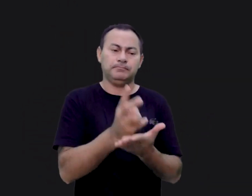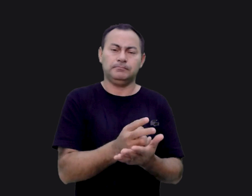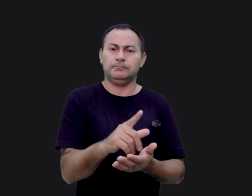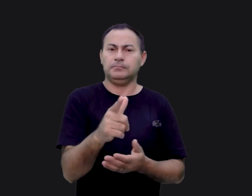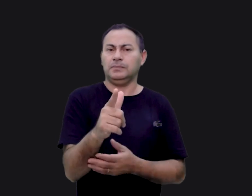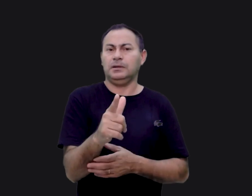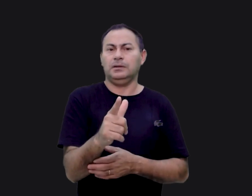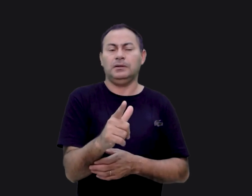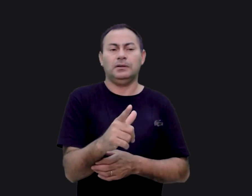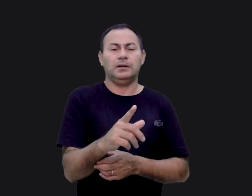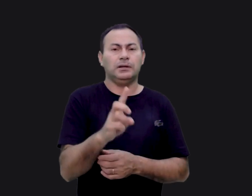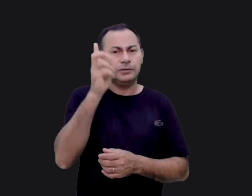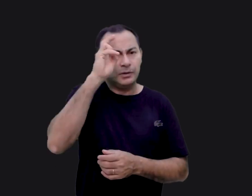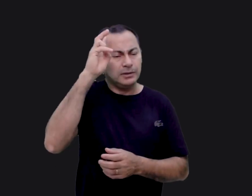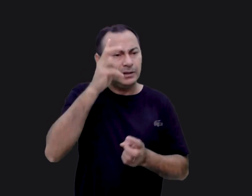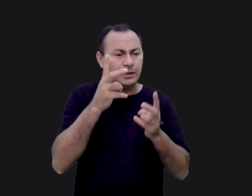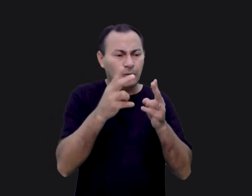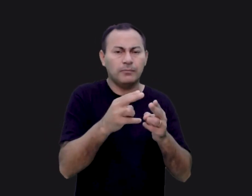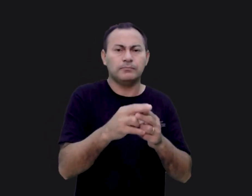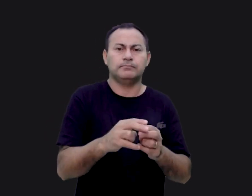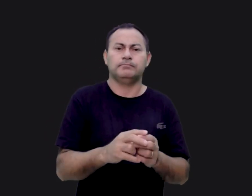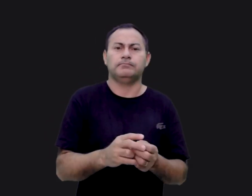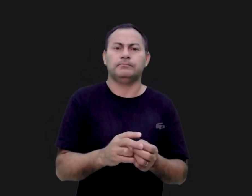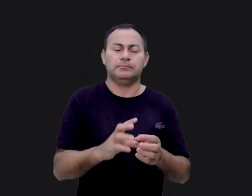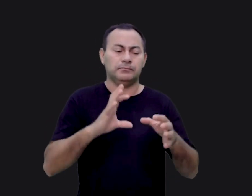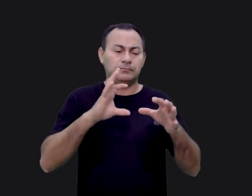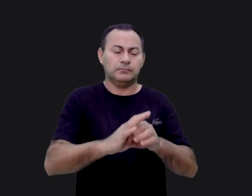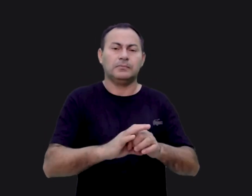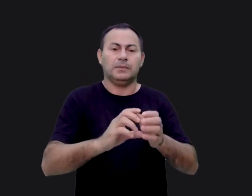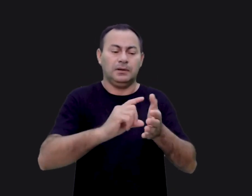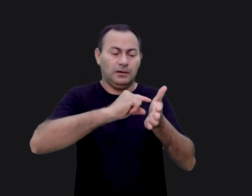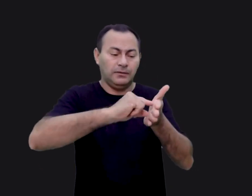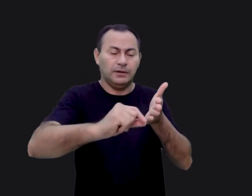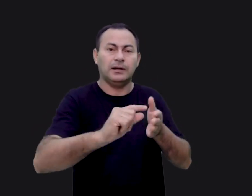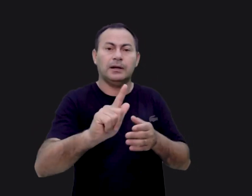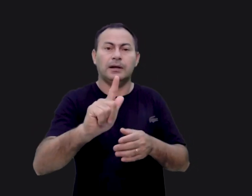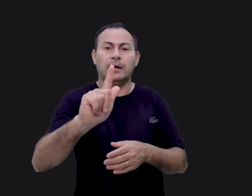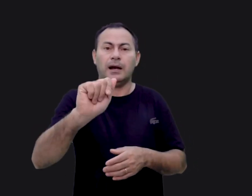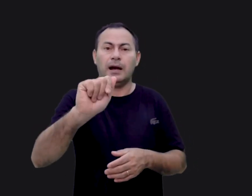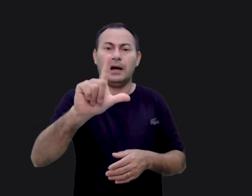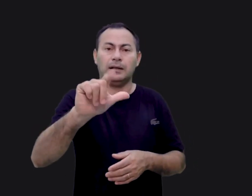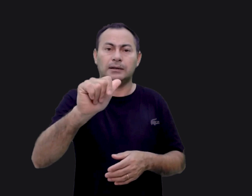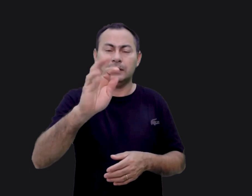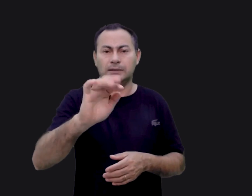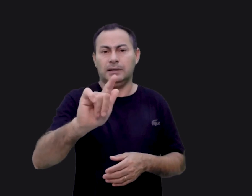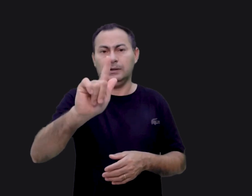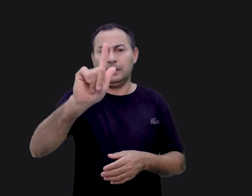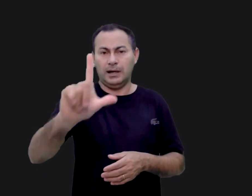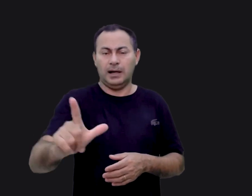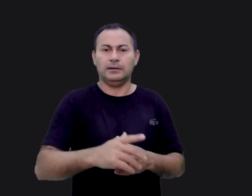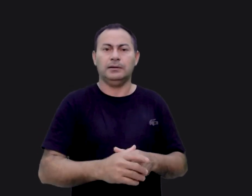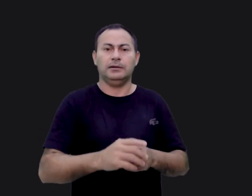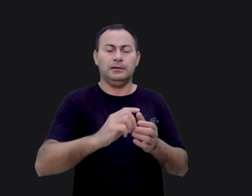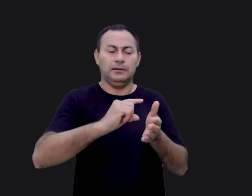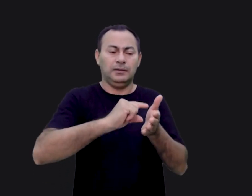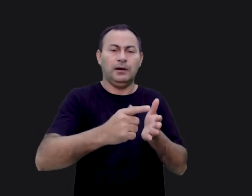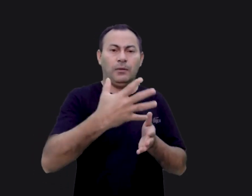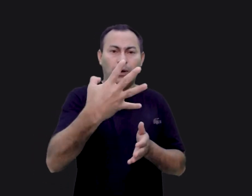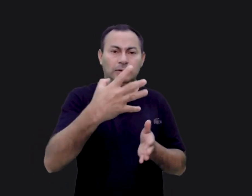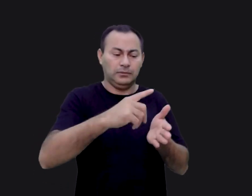tempo e não perdem a sua historicidade. Esse princípio está baseado no versículo de Gálatas 4:24, onde Paulo se refere